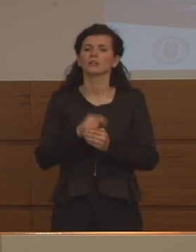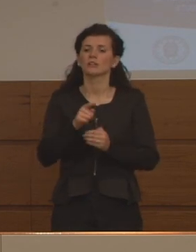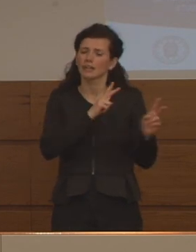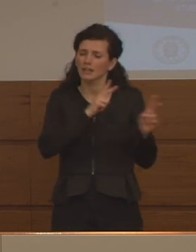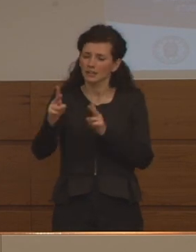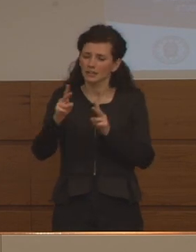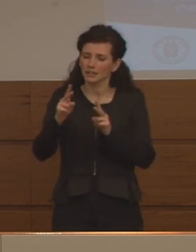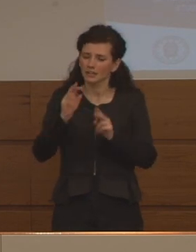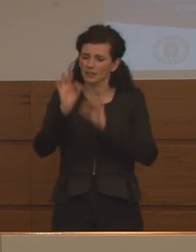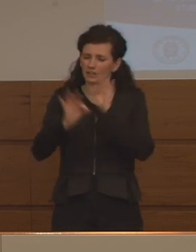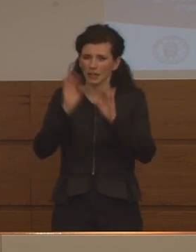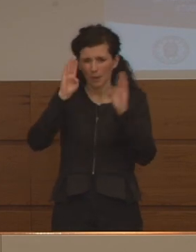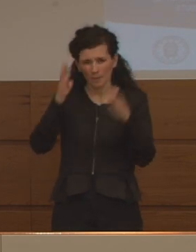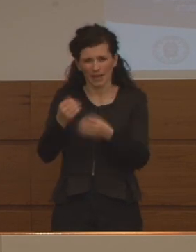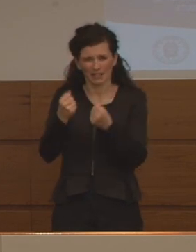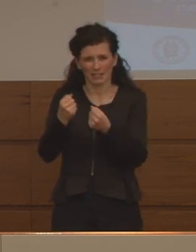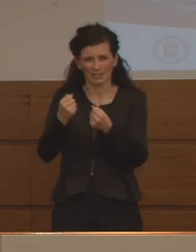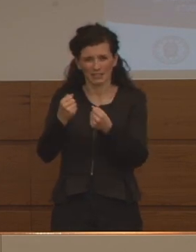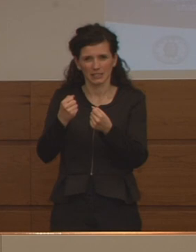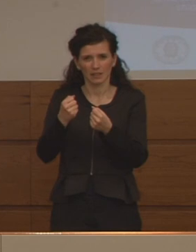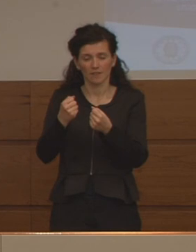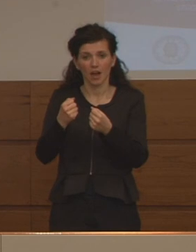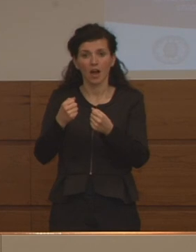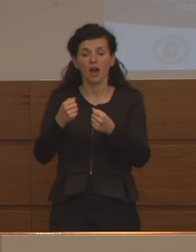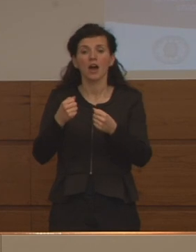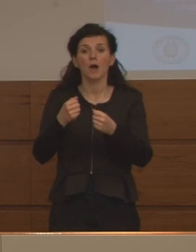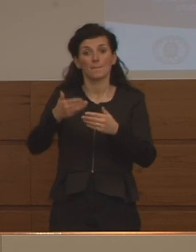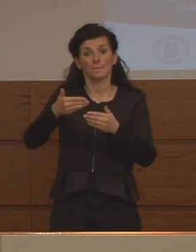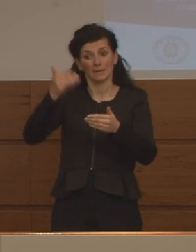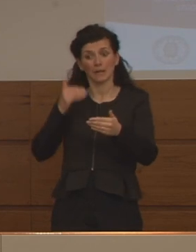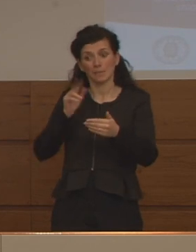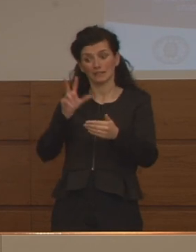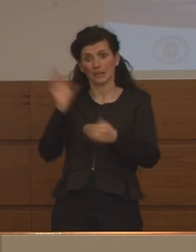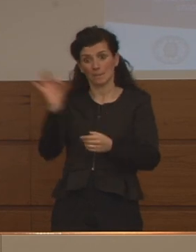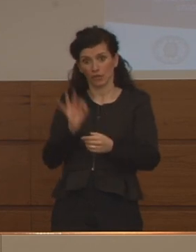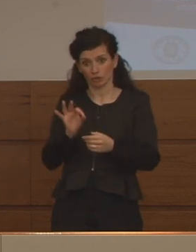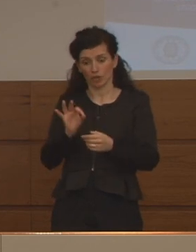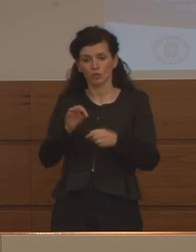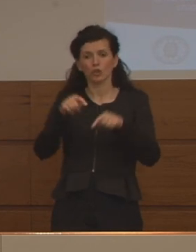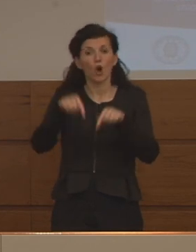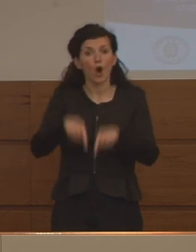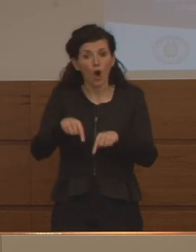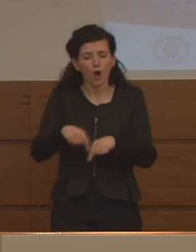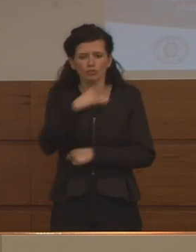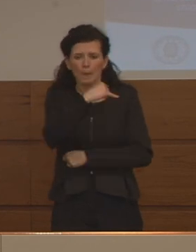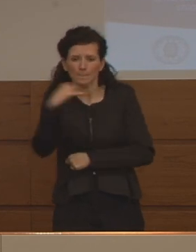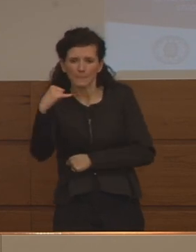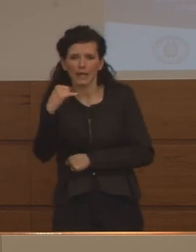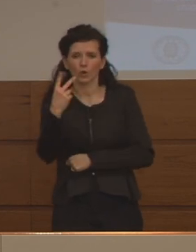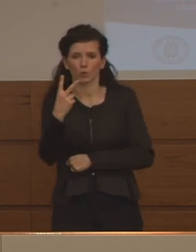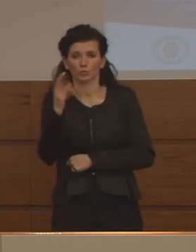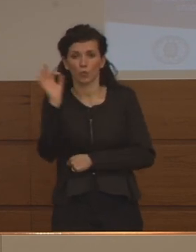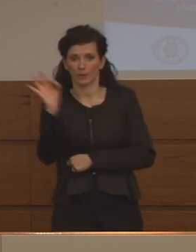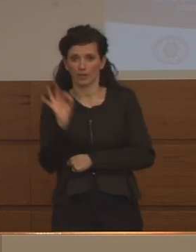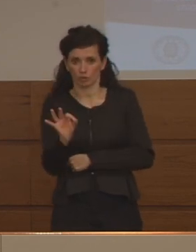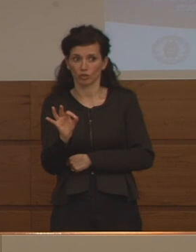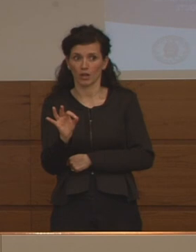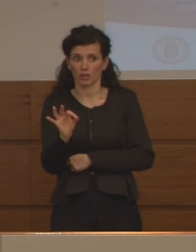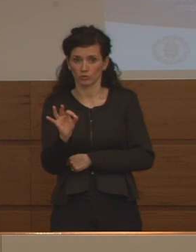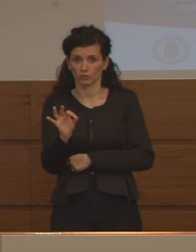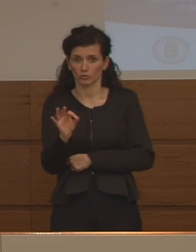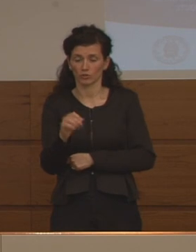era un più 3 per cento oggi siamo a un meno 2 per cento il numero